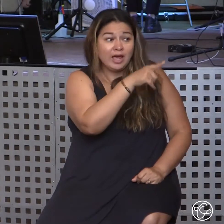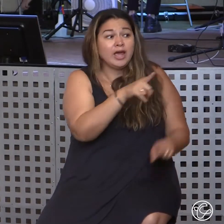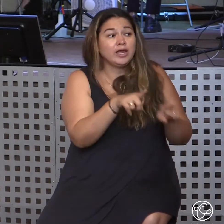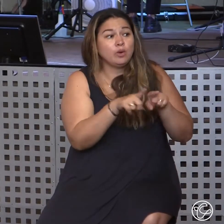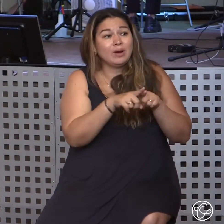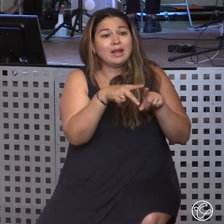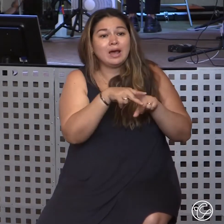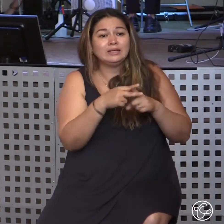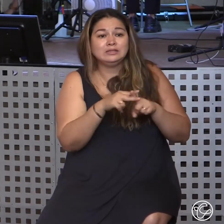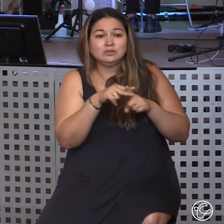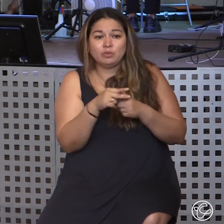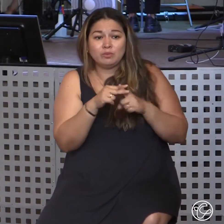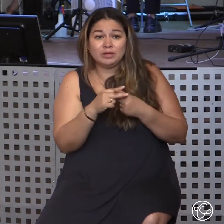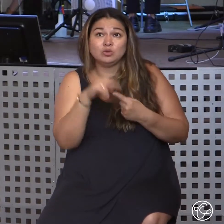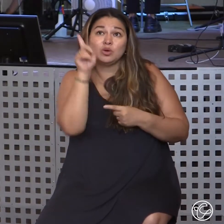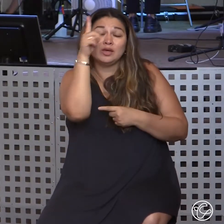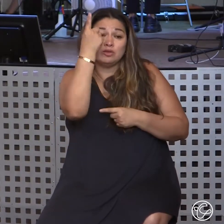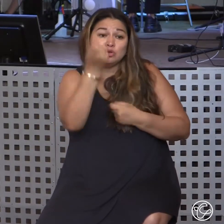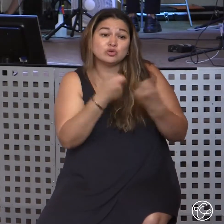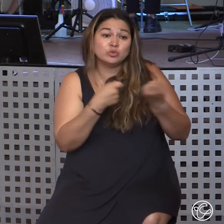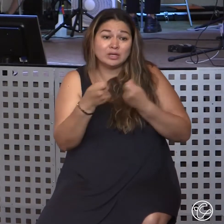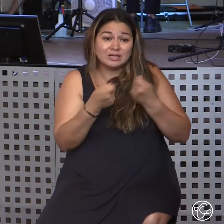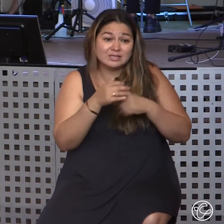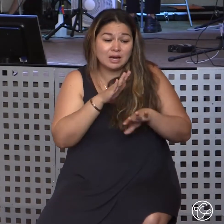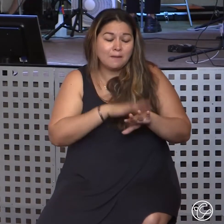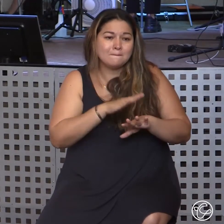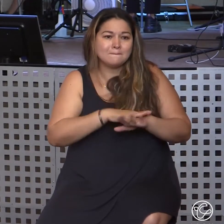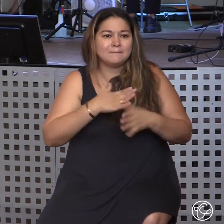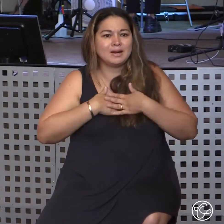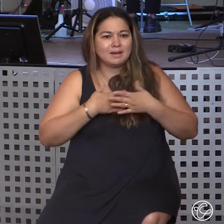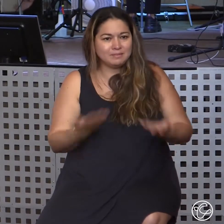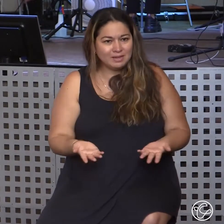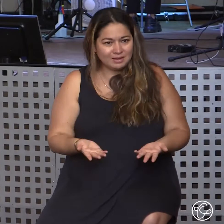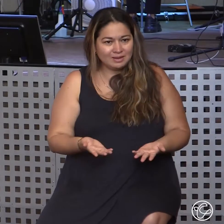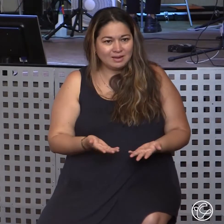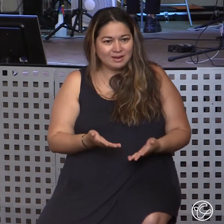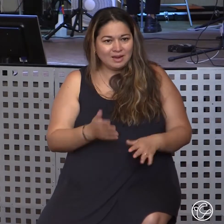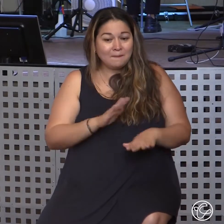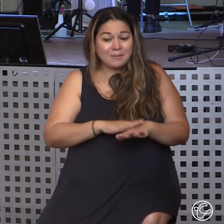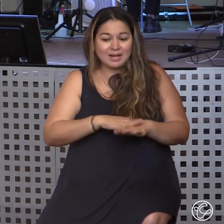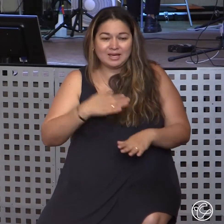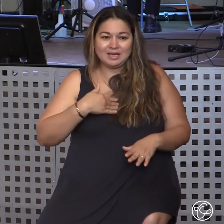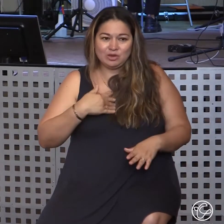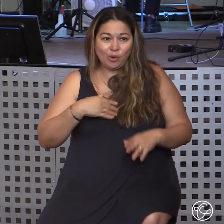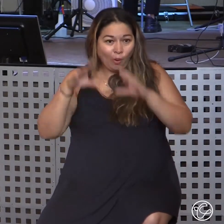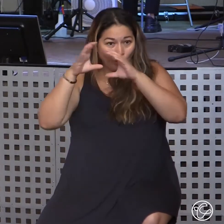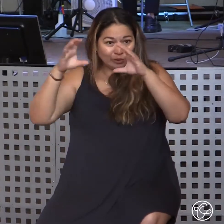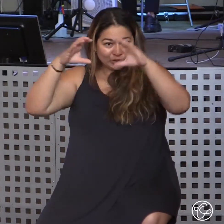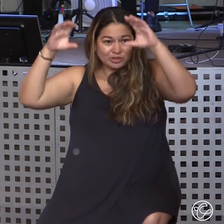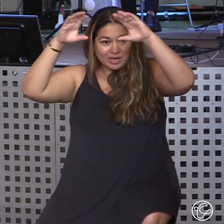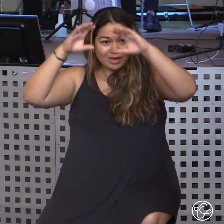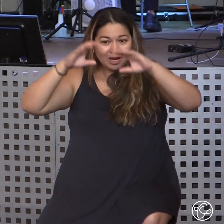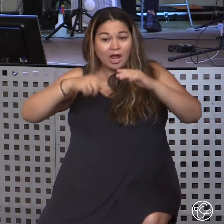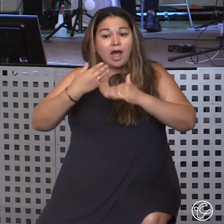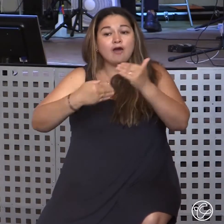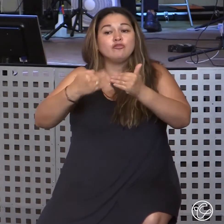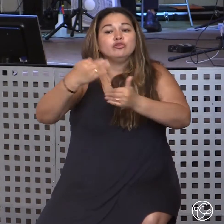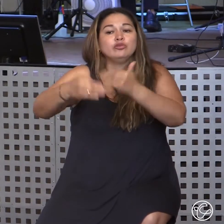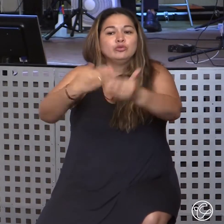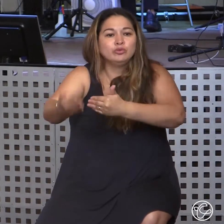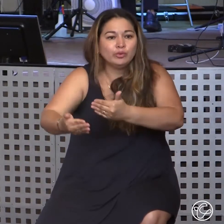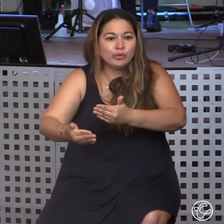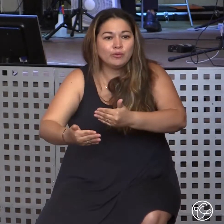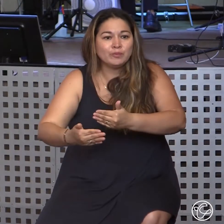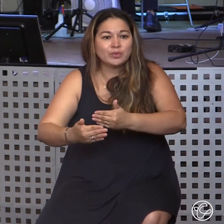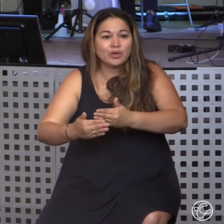puesto por Él delante de mí, que me va a llevar a que el sueño que Dios me ha dado se va a realizar